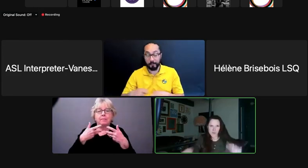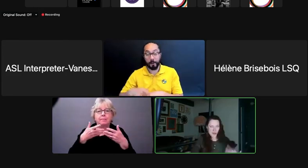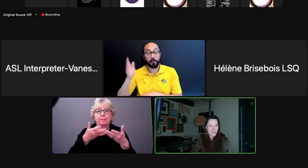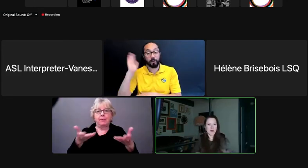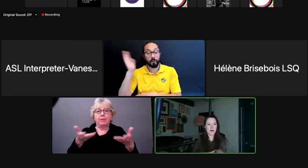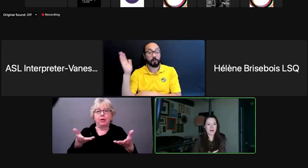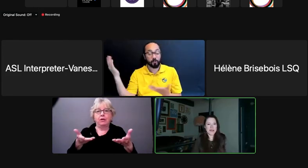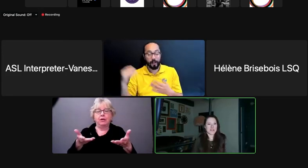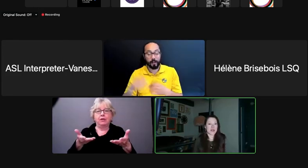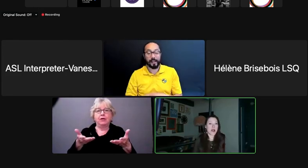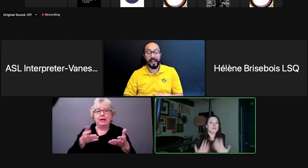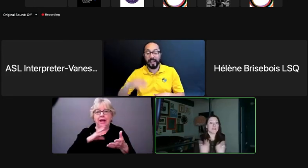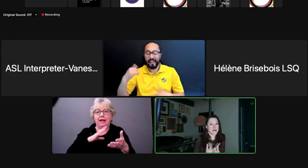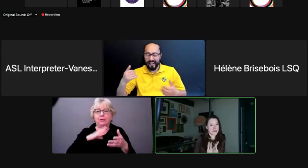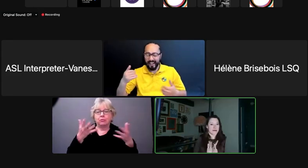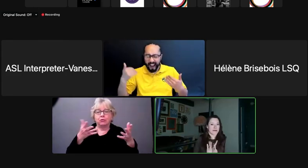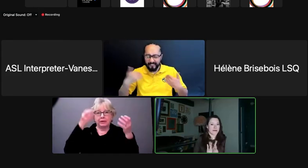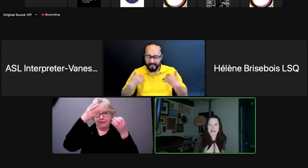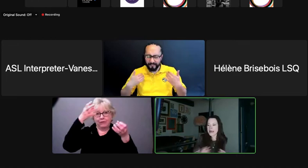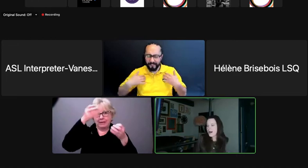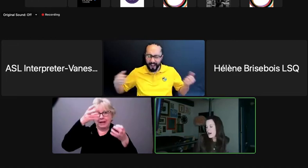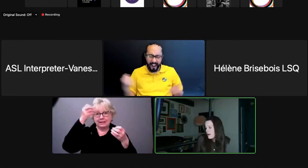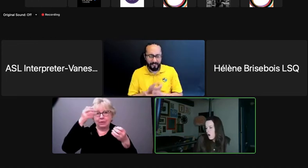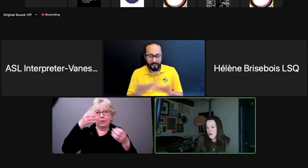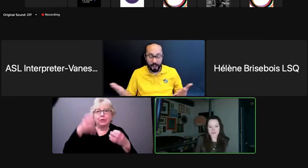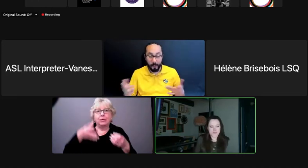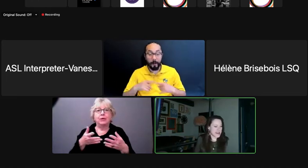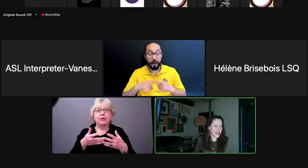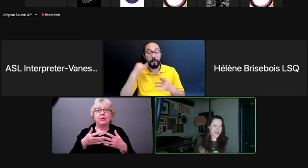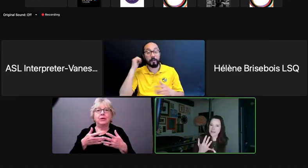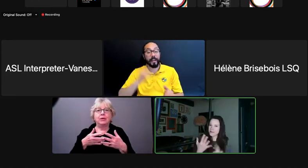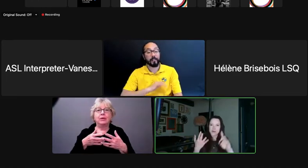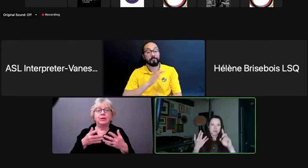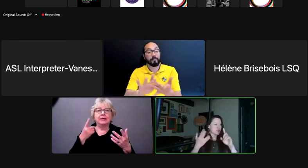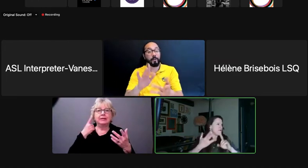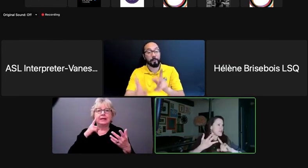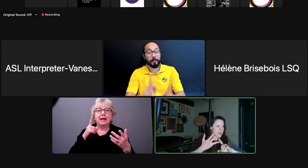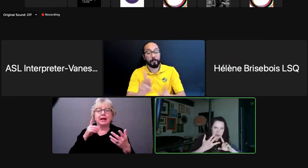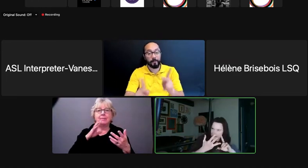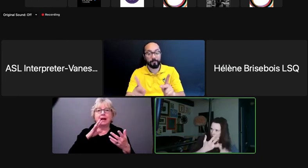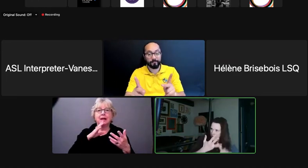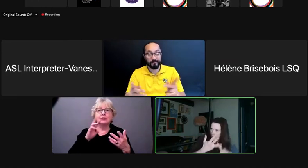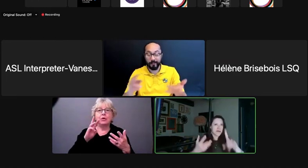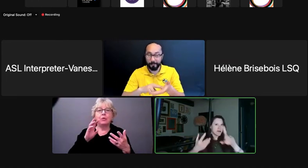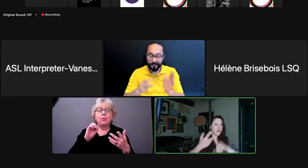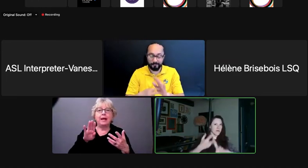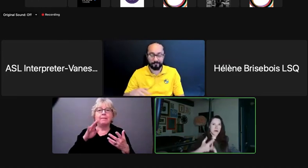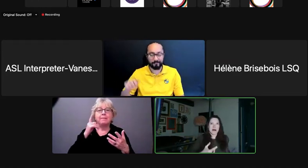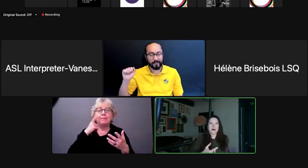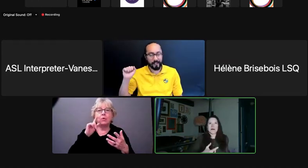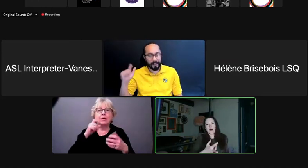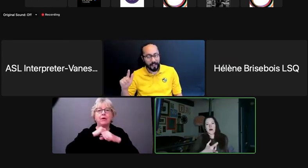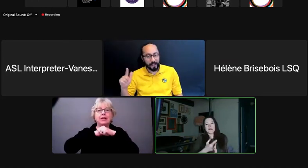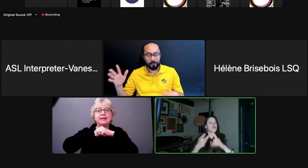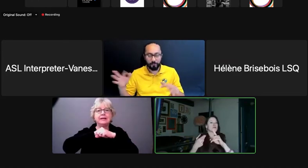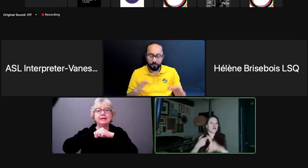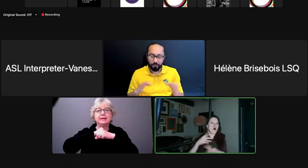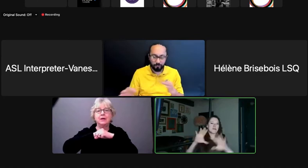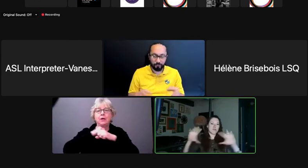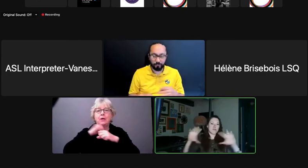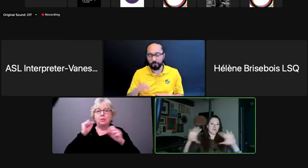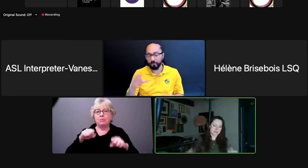d'informations et comme on le disait lors du webinaire de marketing c'est qu'on pourrait avoir